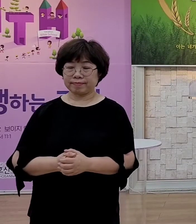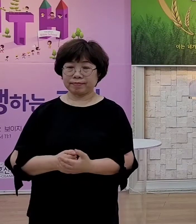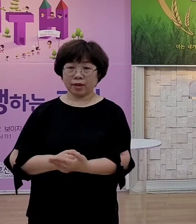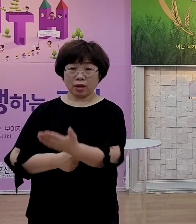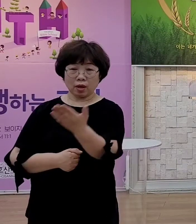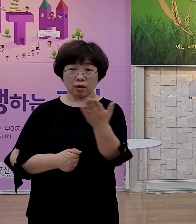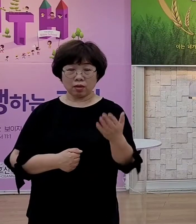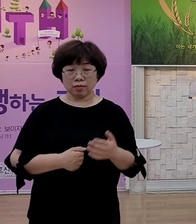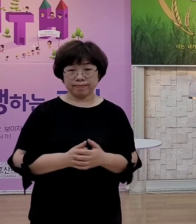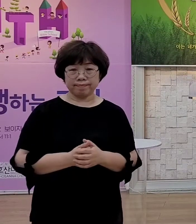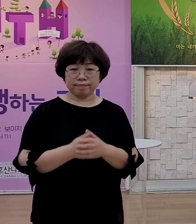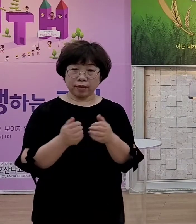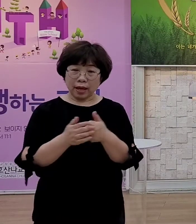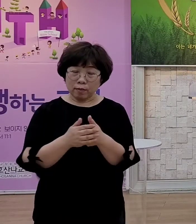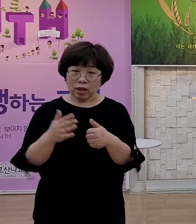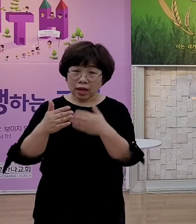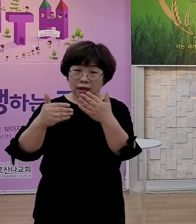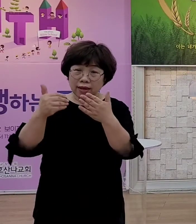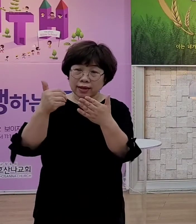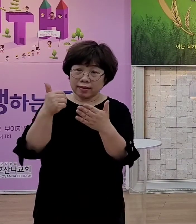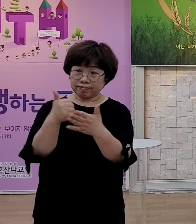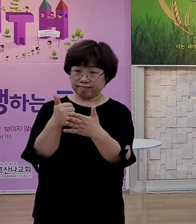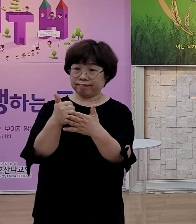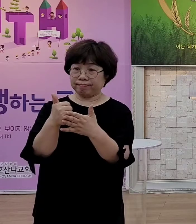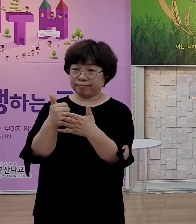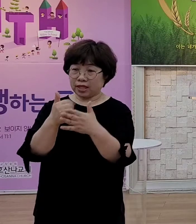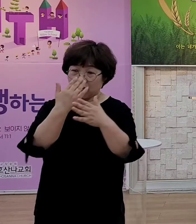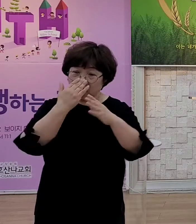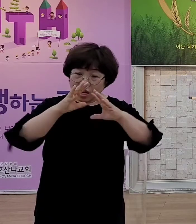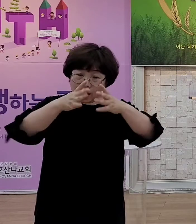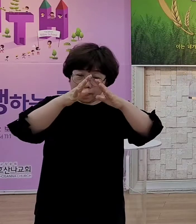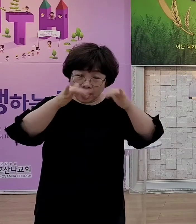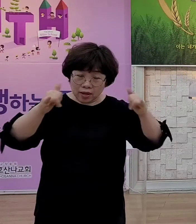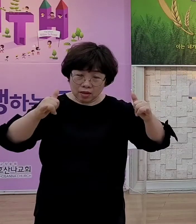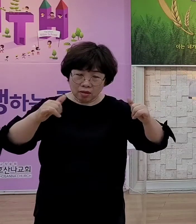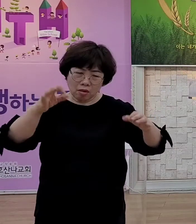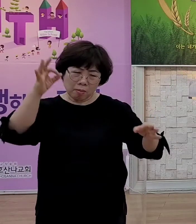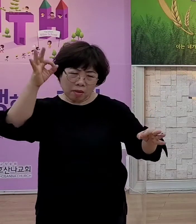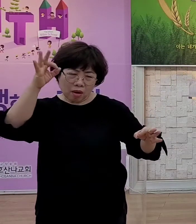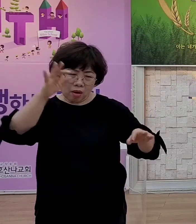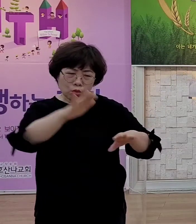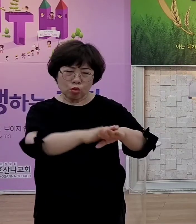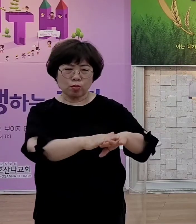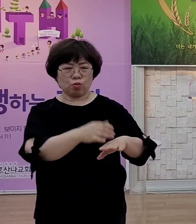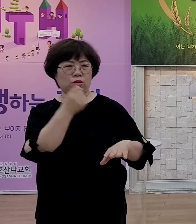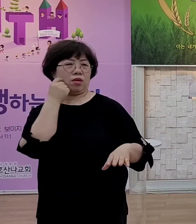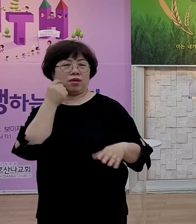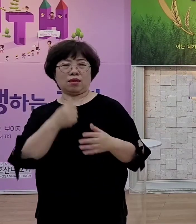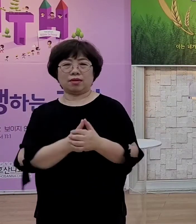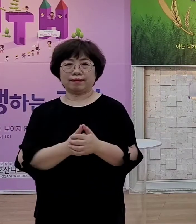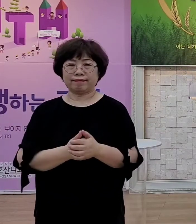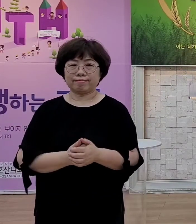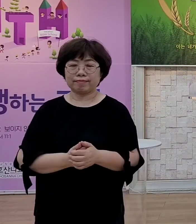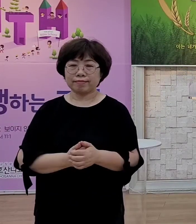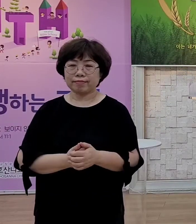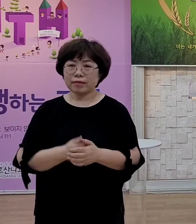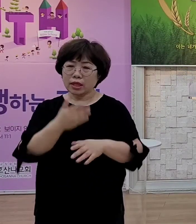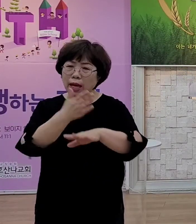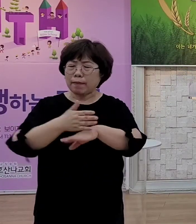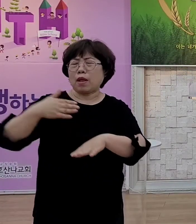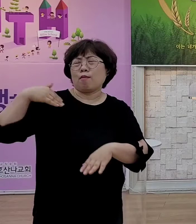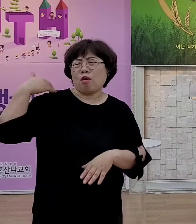여러분, 그래서 하나님께서 이 이스라엘 백성들을 이렇게 그냥 내버려 두시면 안 된다는 거죠.